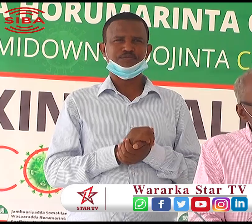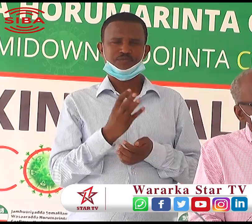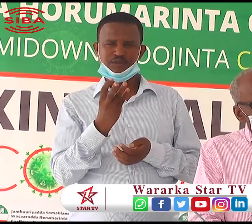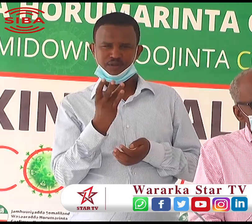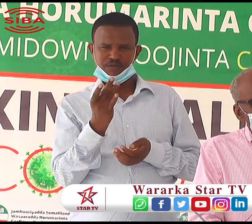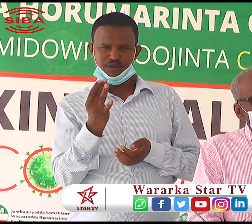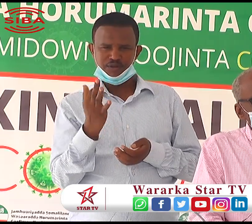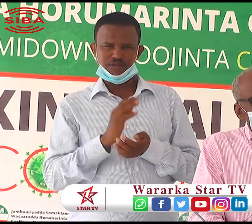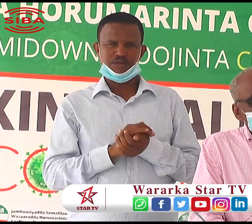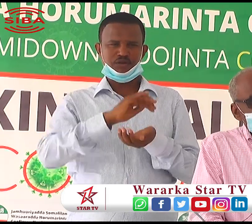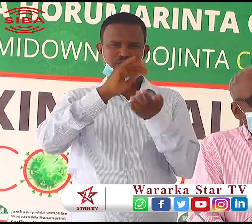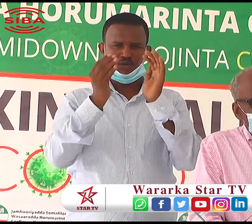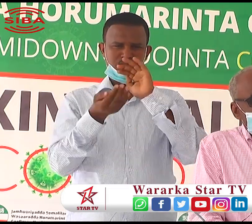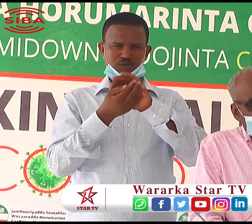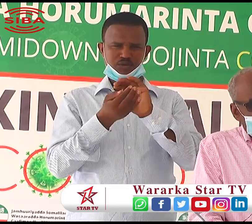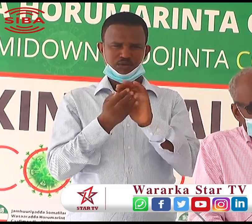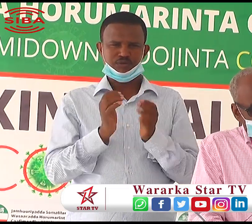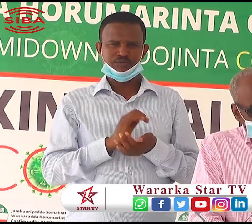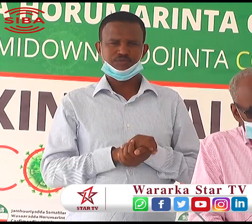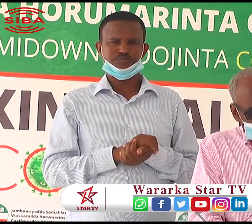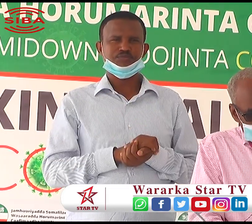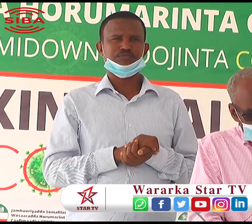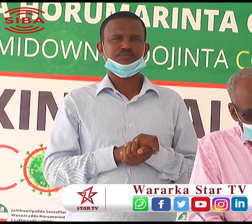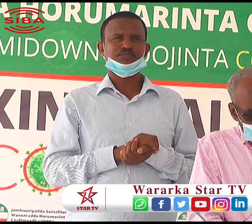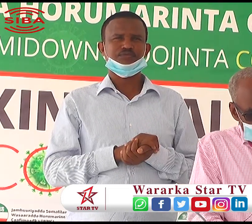tirada guud ee dadkii testka laga qaaday